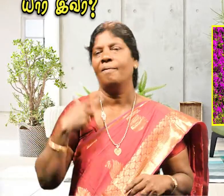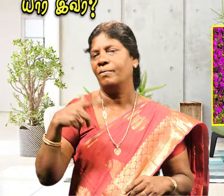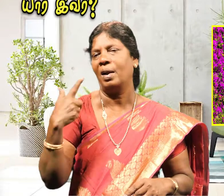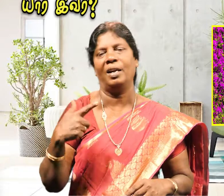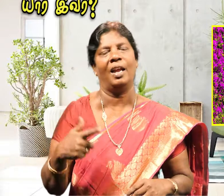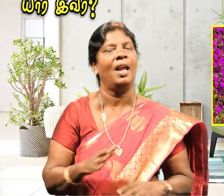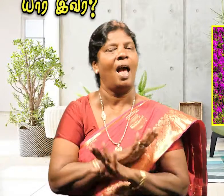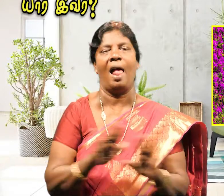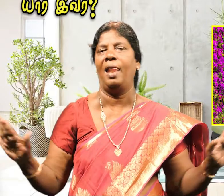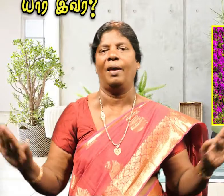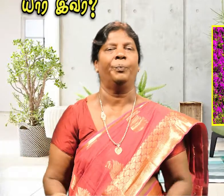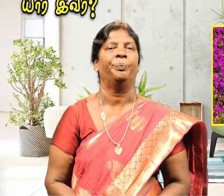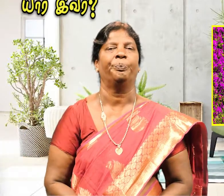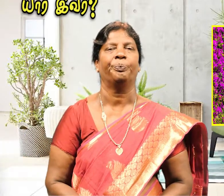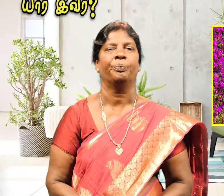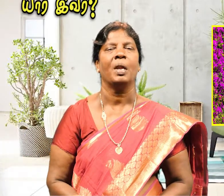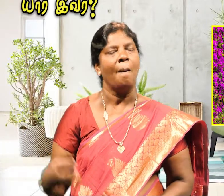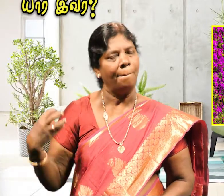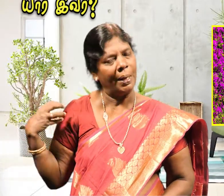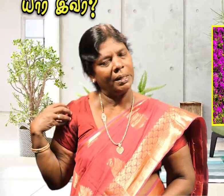இல்லாத வாழ்க்கை ஆசீர்வாதமான வாழ்க்கை அல்ல.